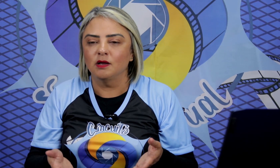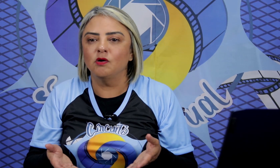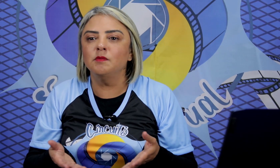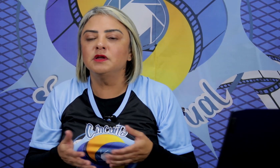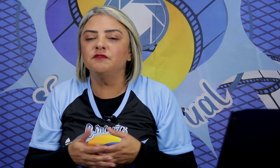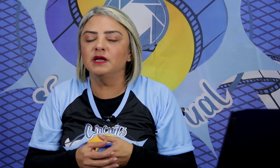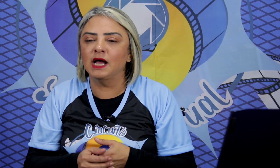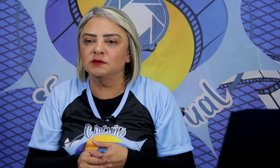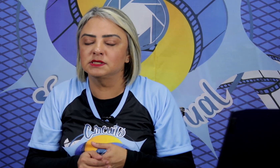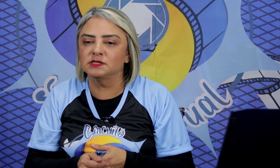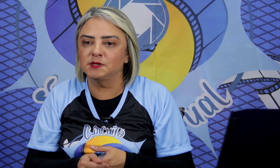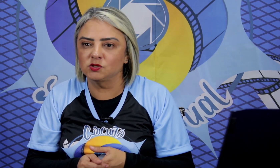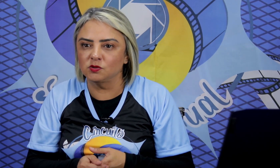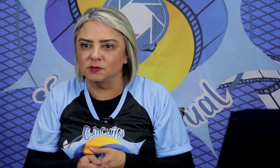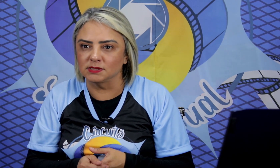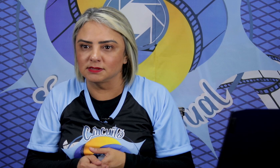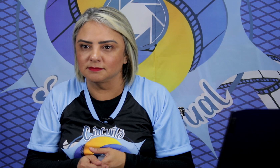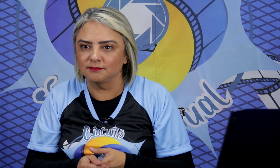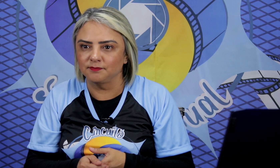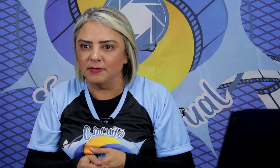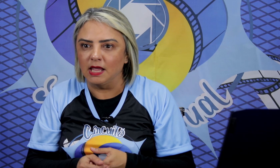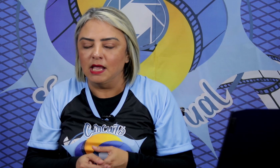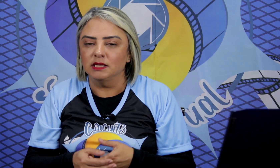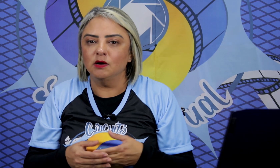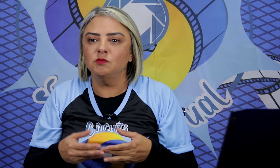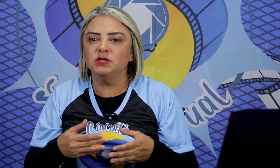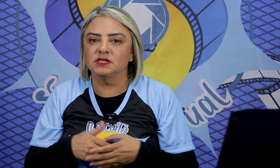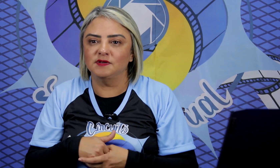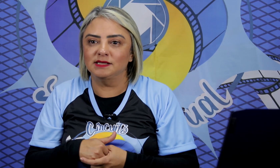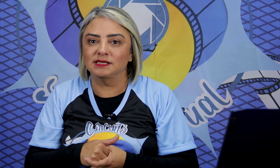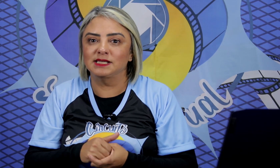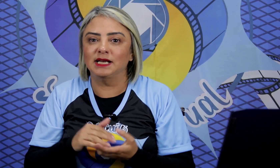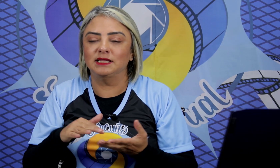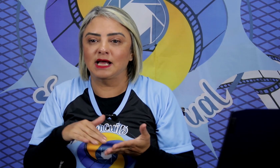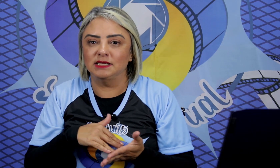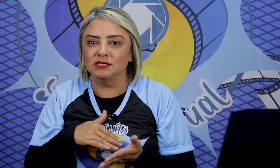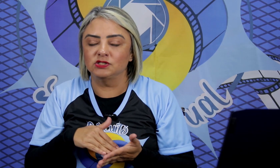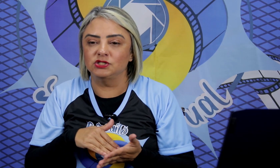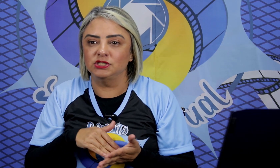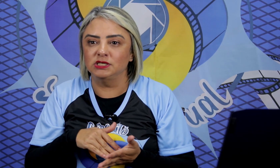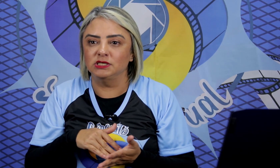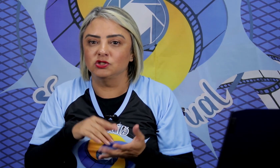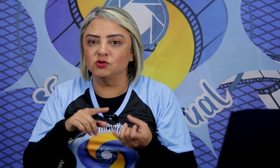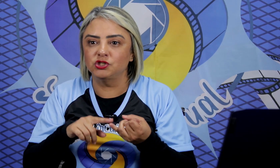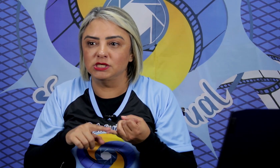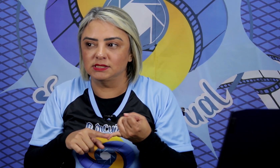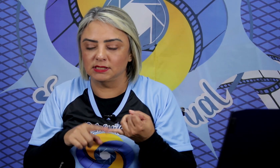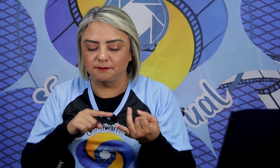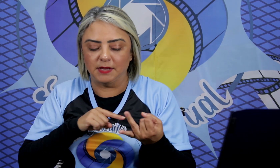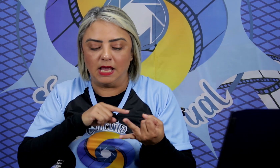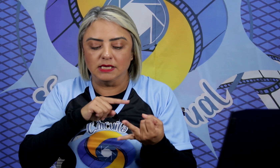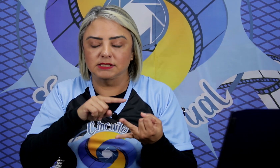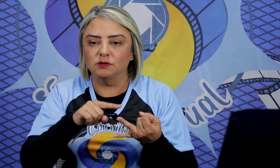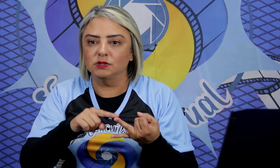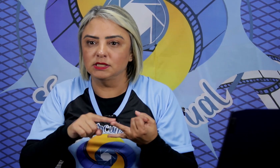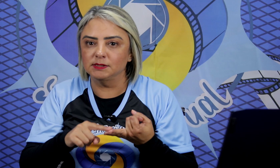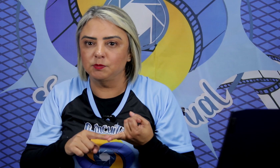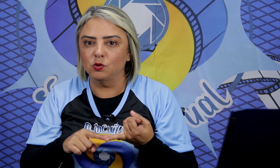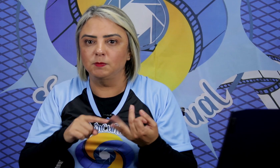Como que ficaram essas pessoas? Então, muitas vezes, as secretarias de Justiça, Segurança